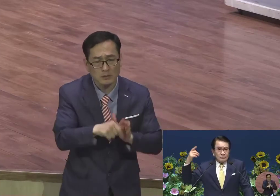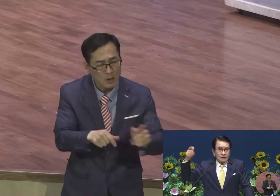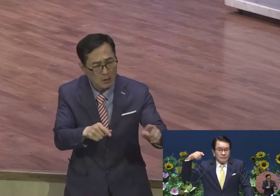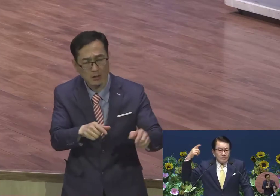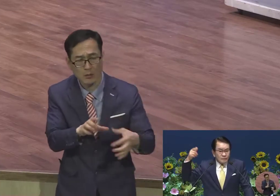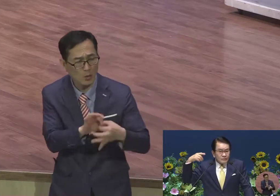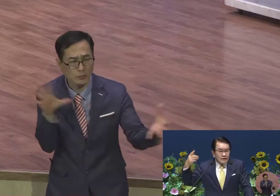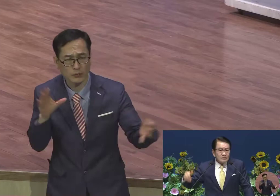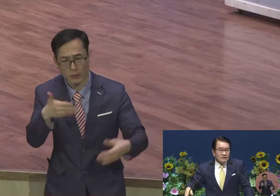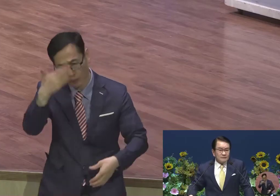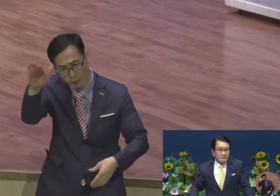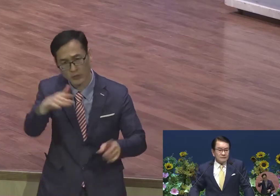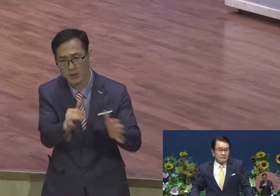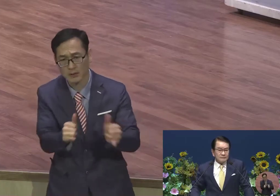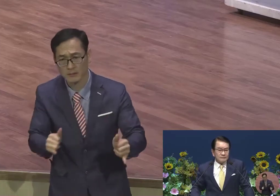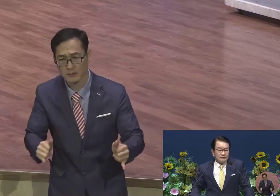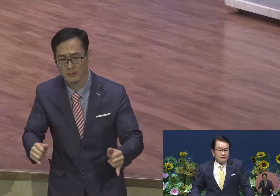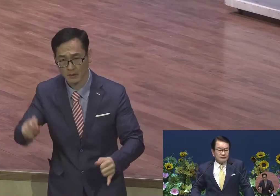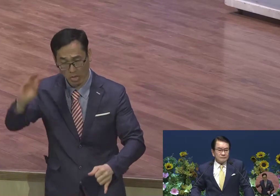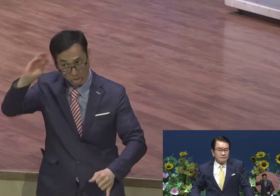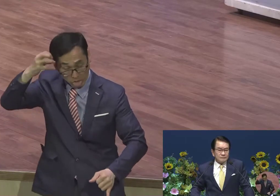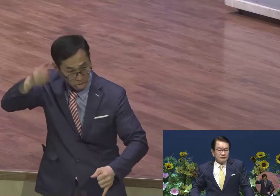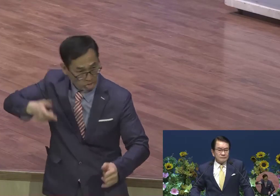전부 다 정신병